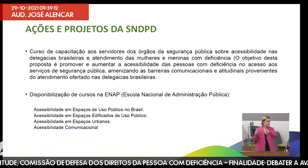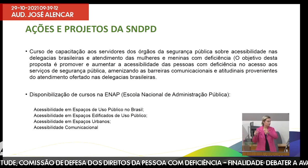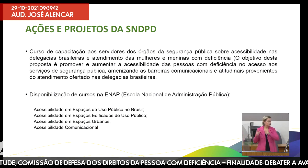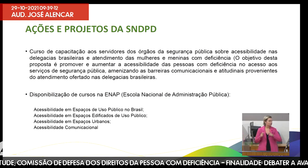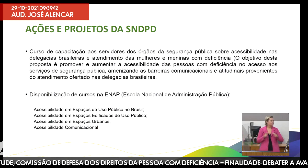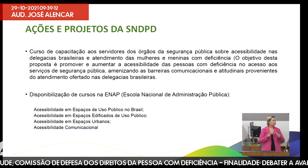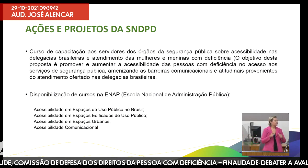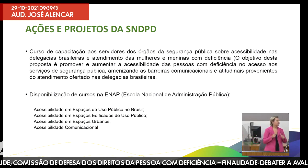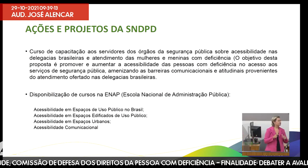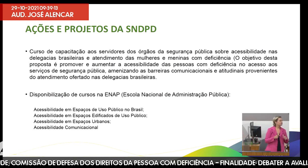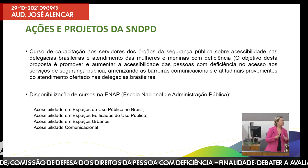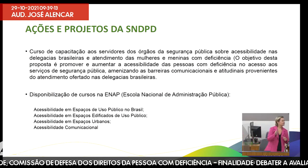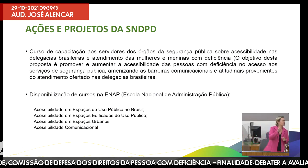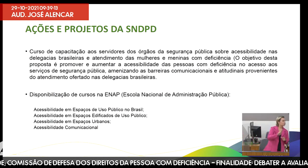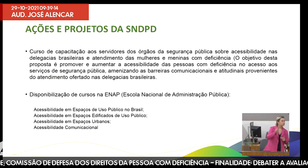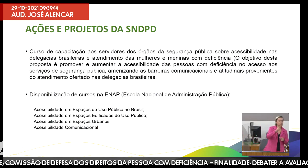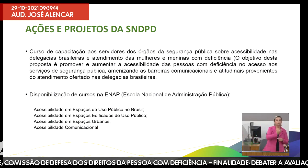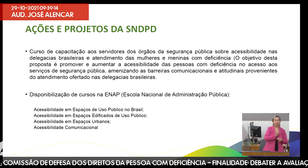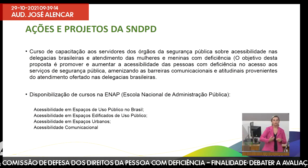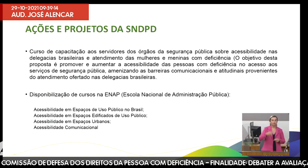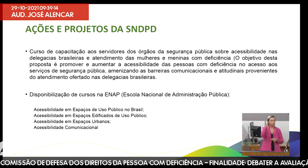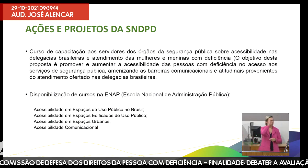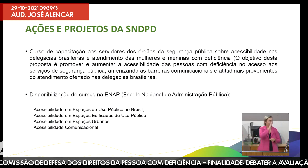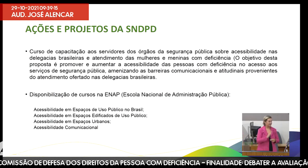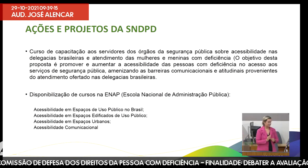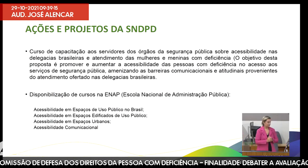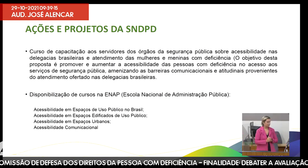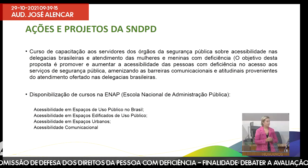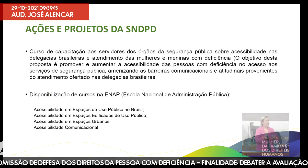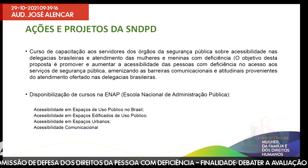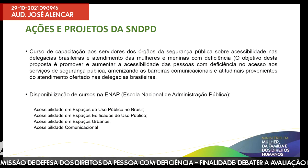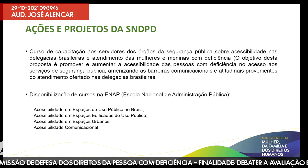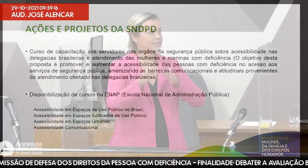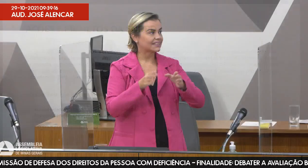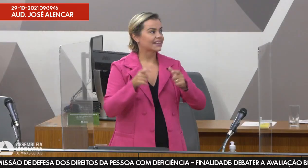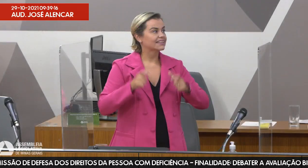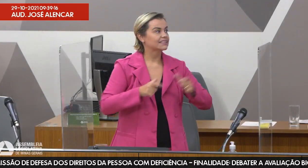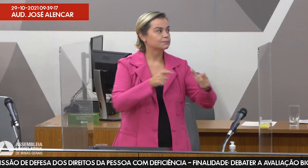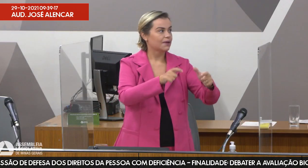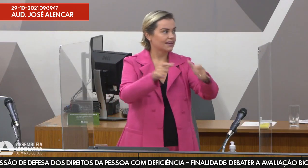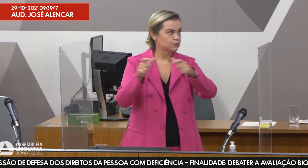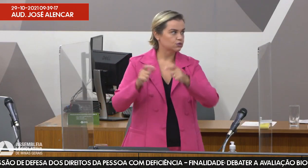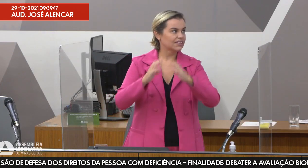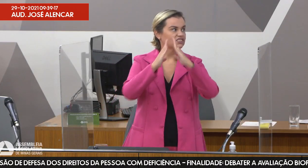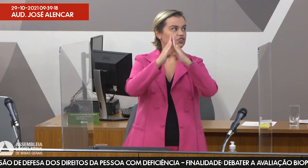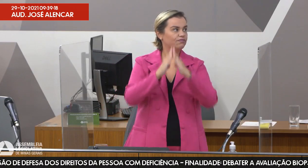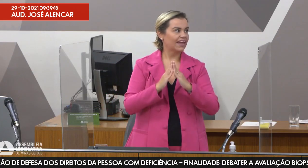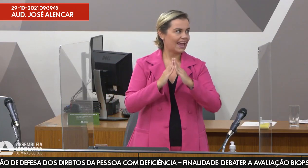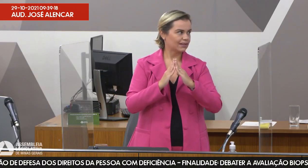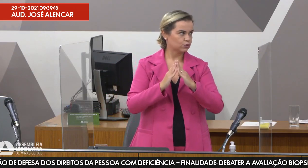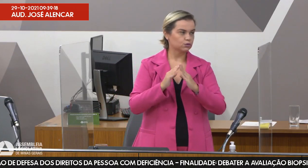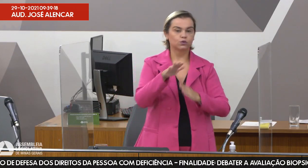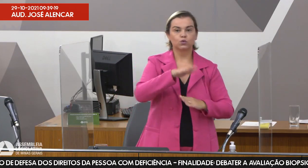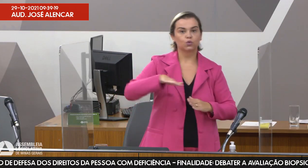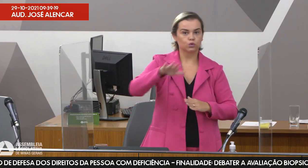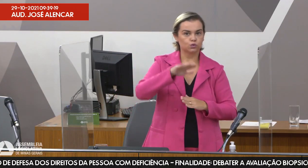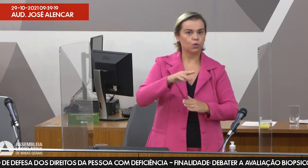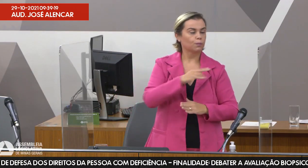cursos de acessibilidade em espaços de uso público no território nacional, acessibilidade em